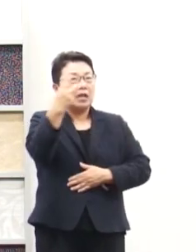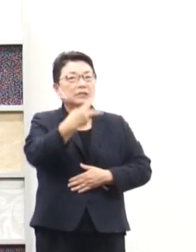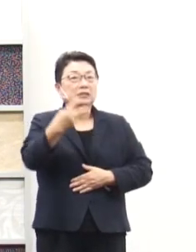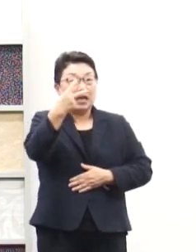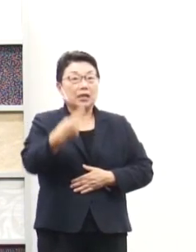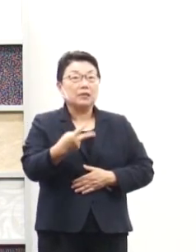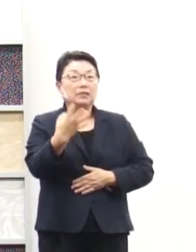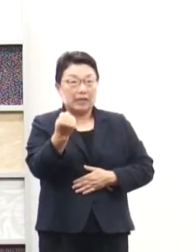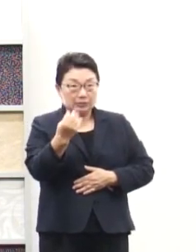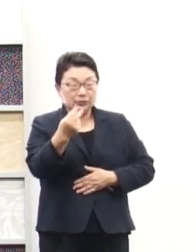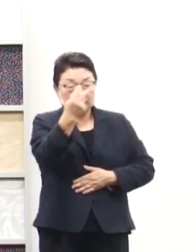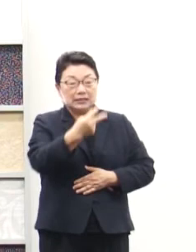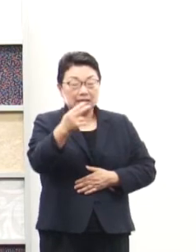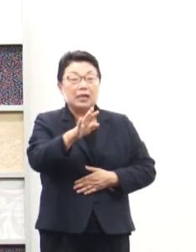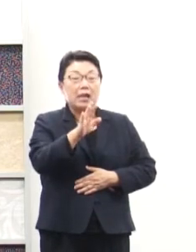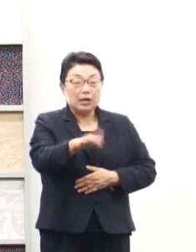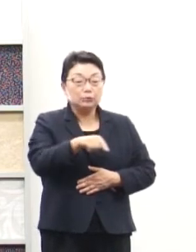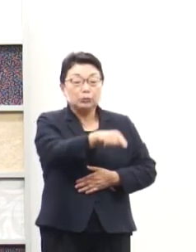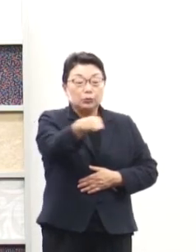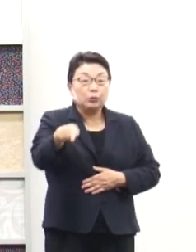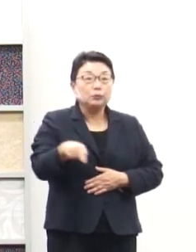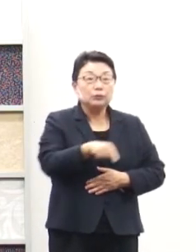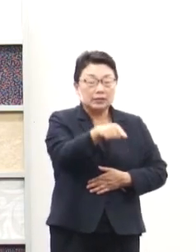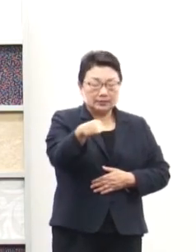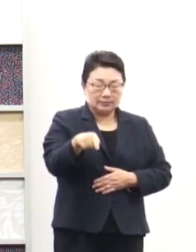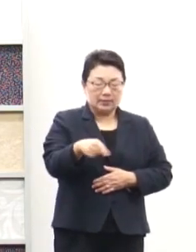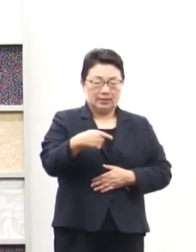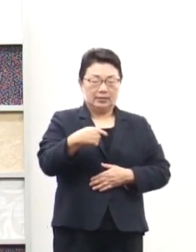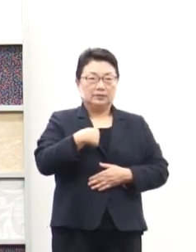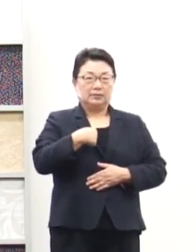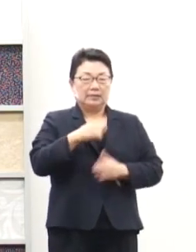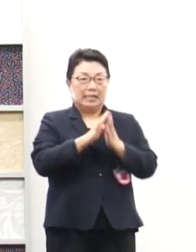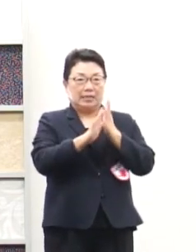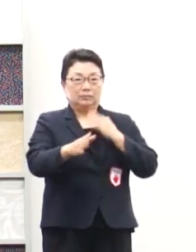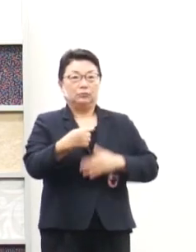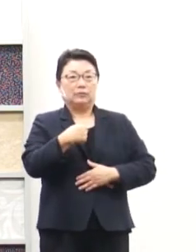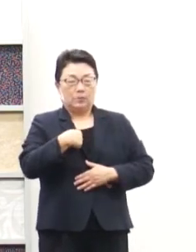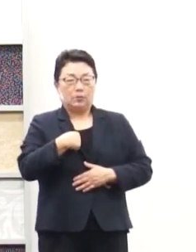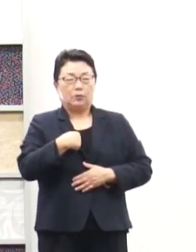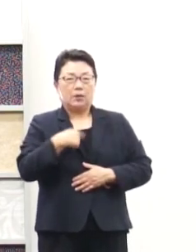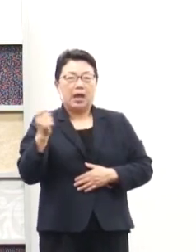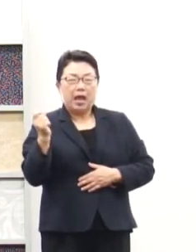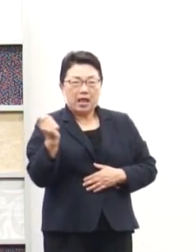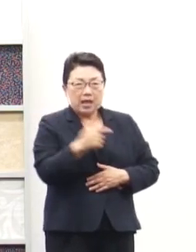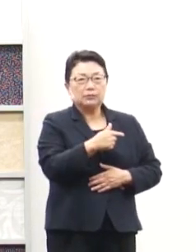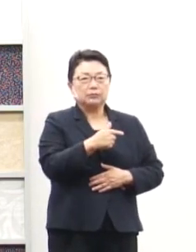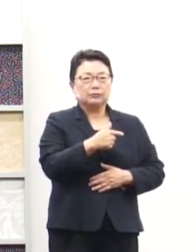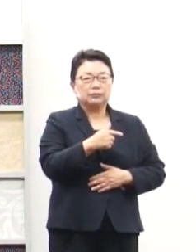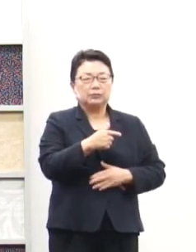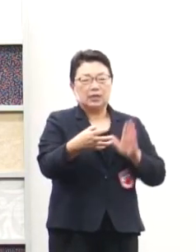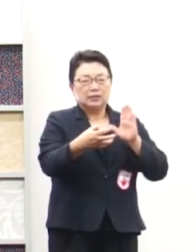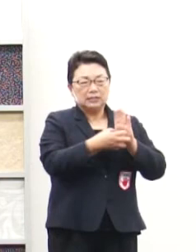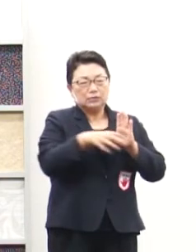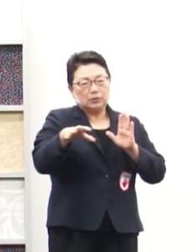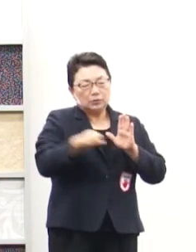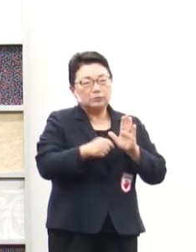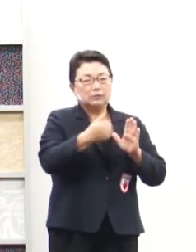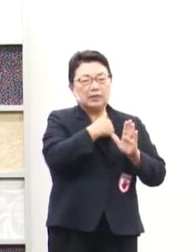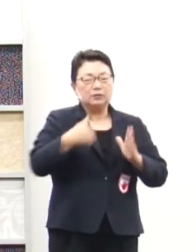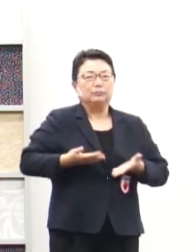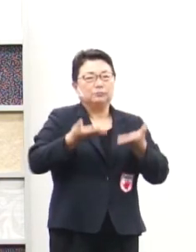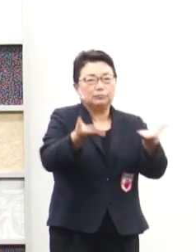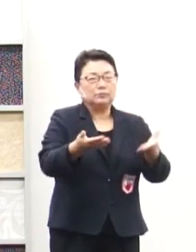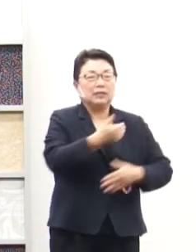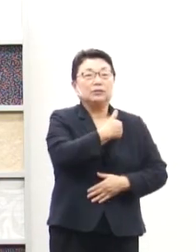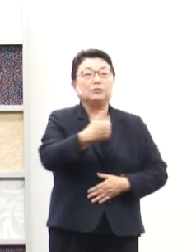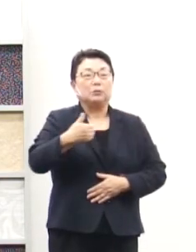。で、その方々に関しては我々もですね、なるべく早く認証が出せるように、一